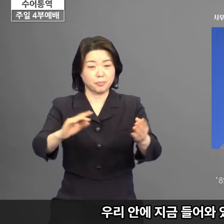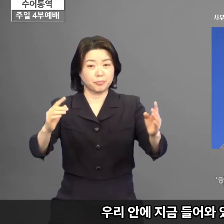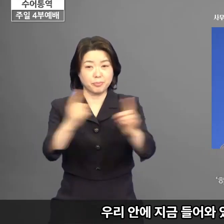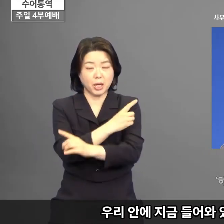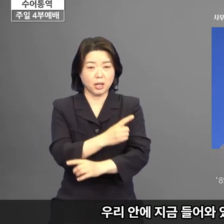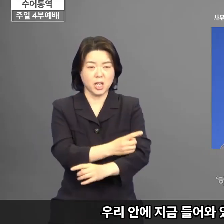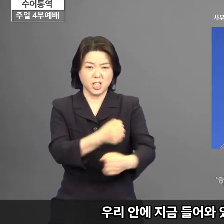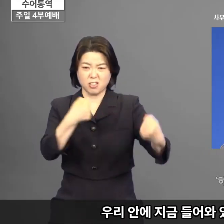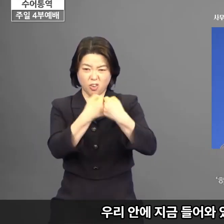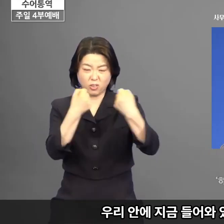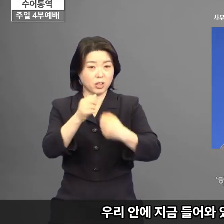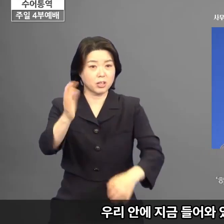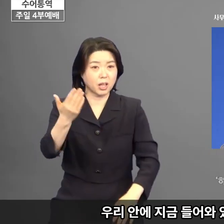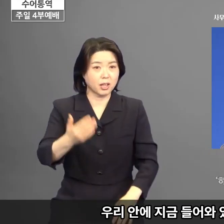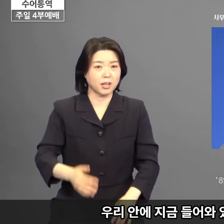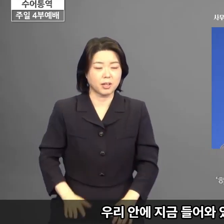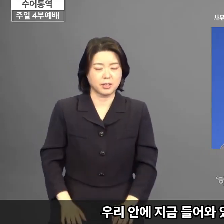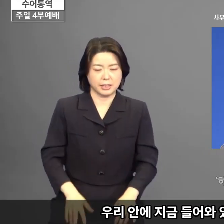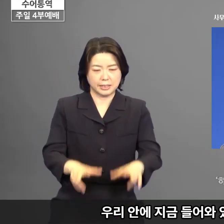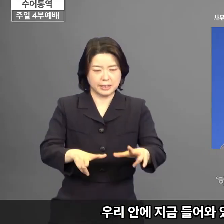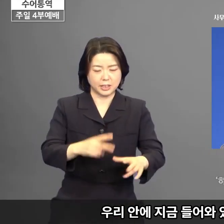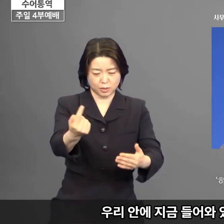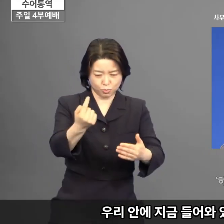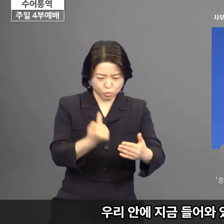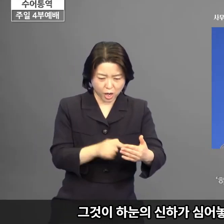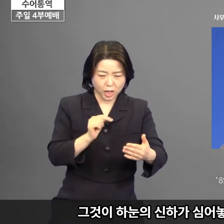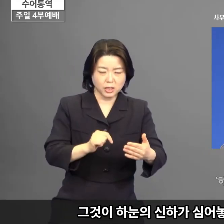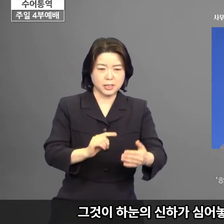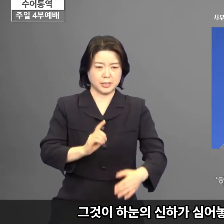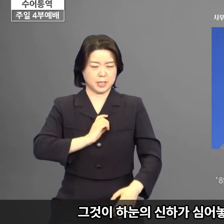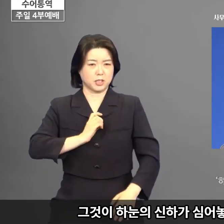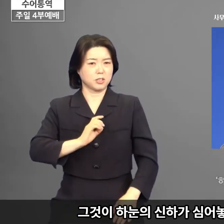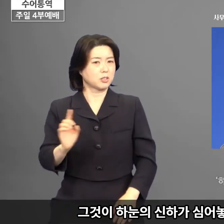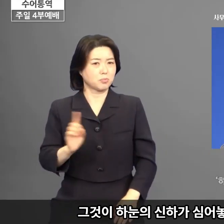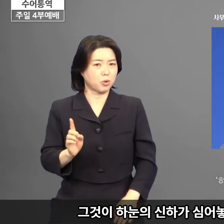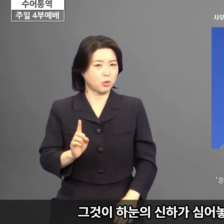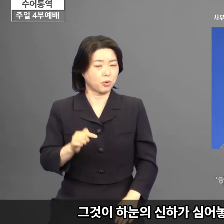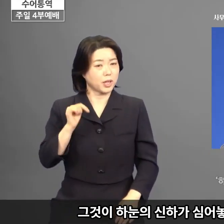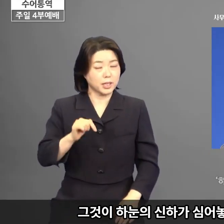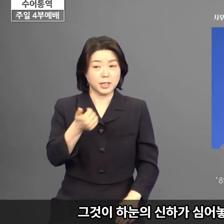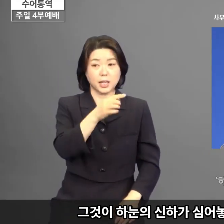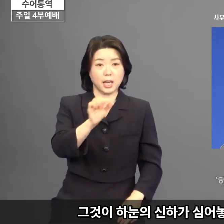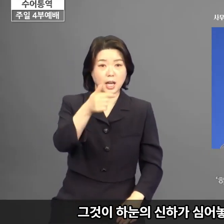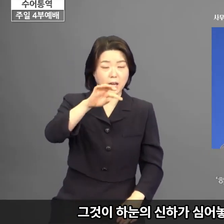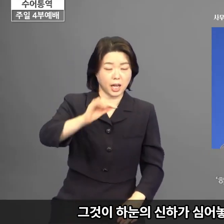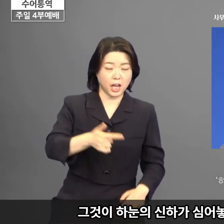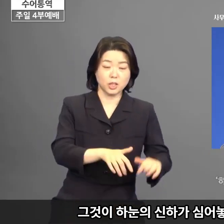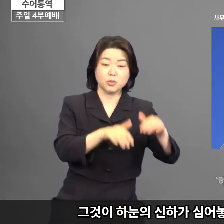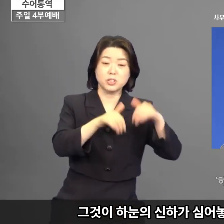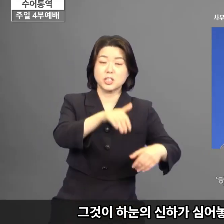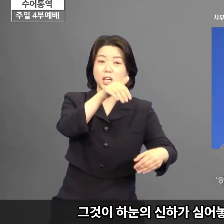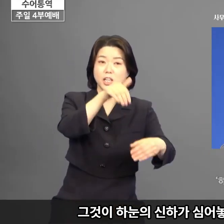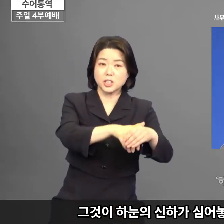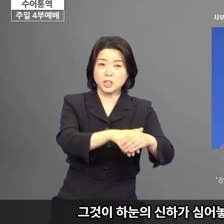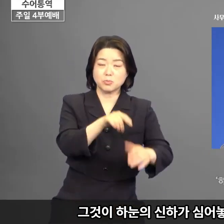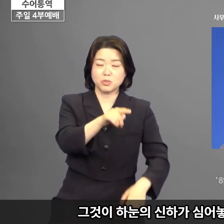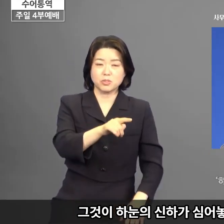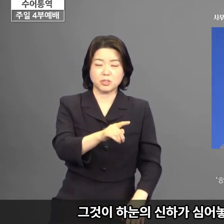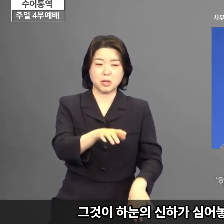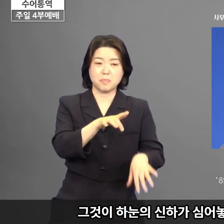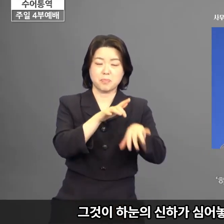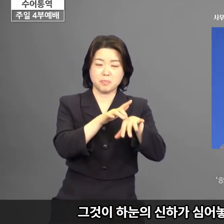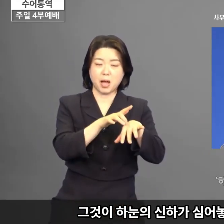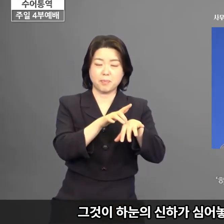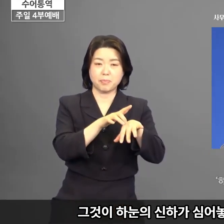됩니다. 우리 안에 지금 들어와 있는 의심은 무엇인지, 그것이 한운의 신하가 심어놓은, 마귀가